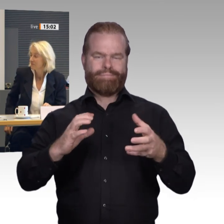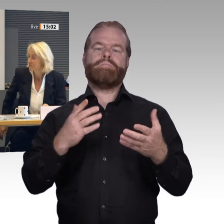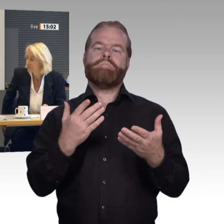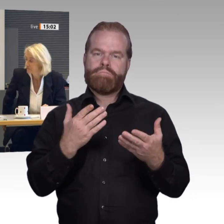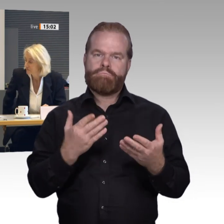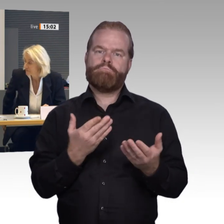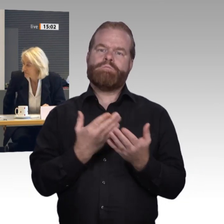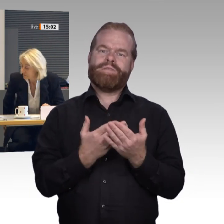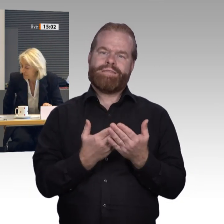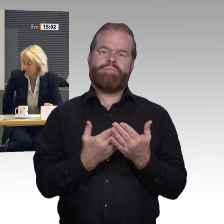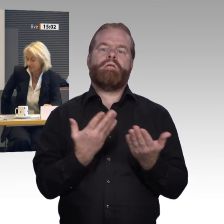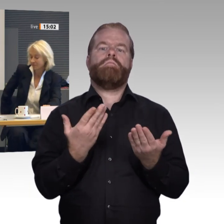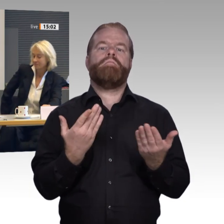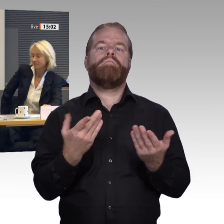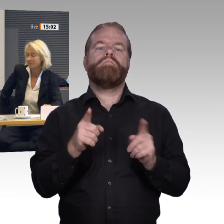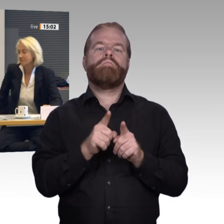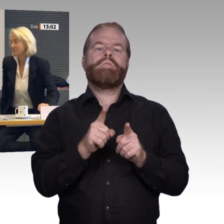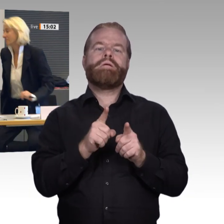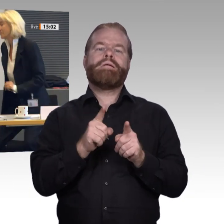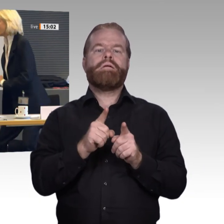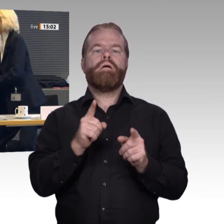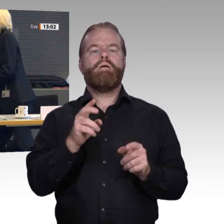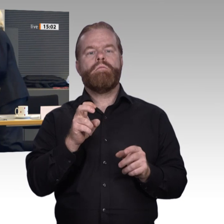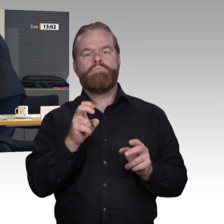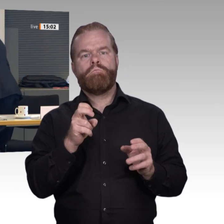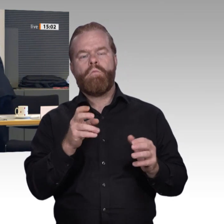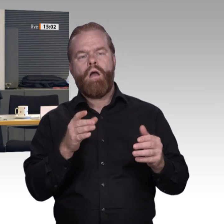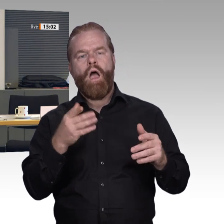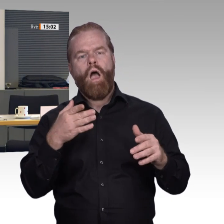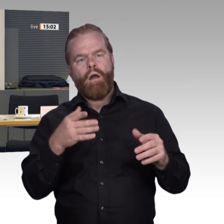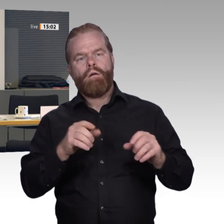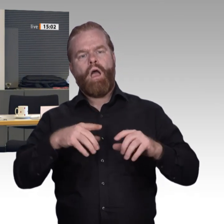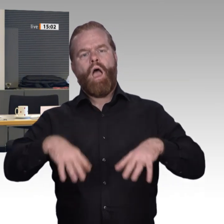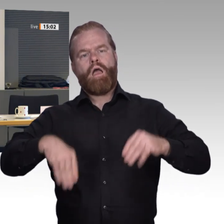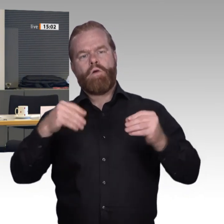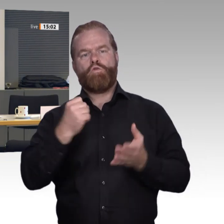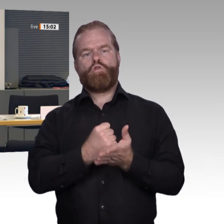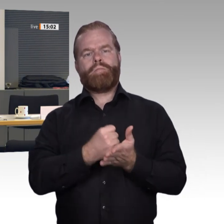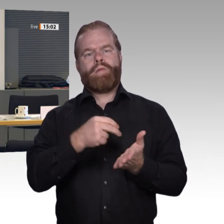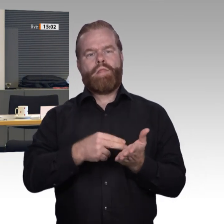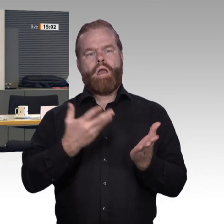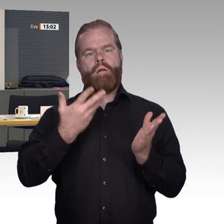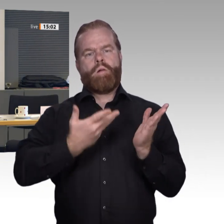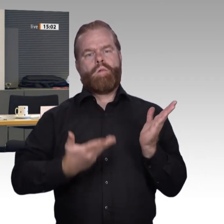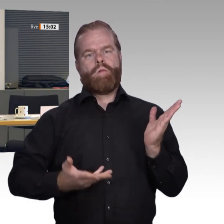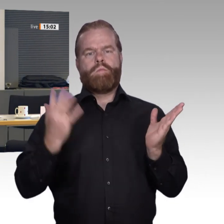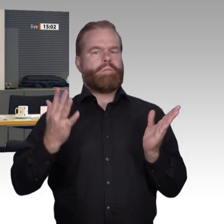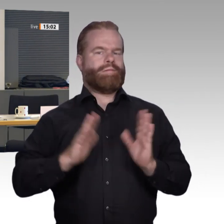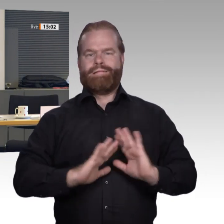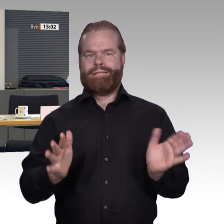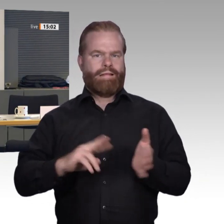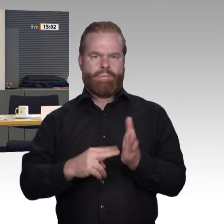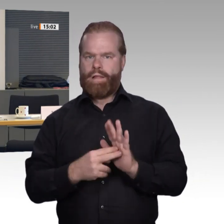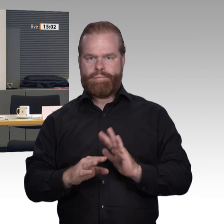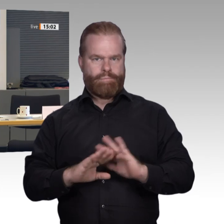der Hinweis, dass es heute am Ende der Befragungsrunde eine sogenannte freie Runde von 10 Minuten geben wird. Hier